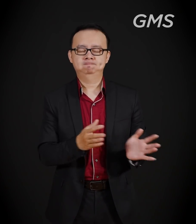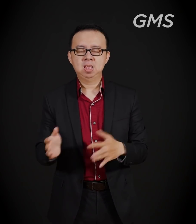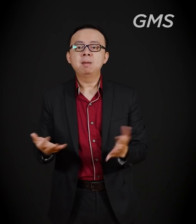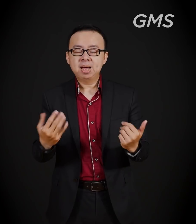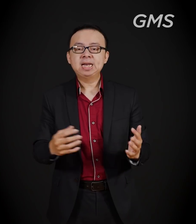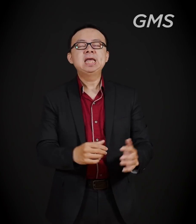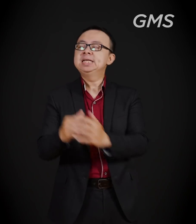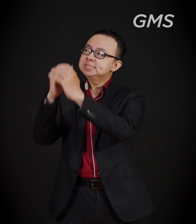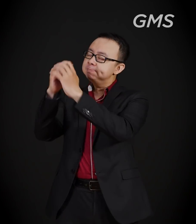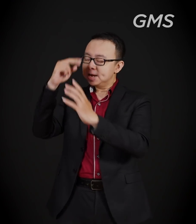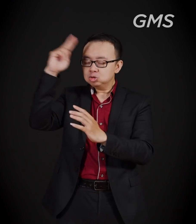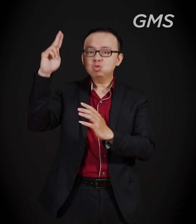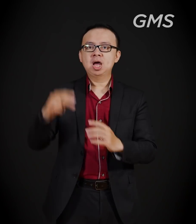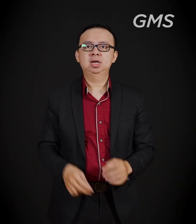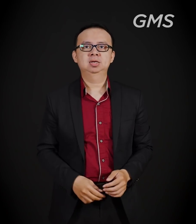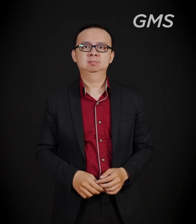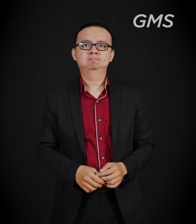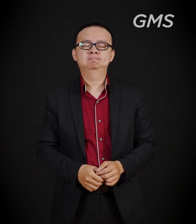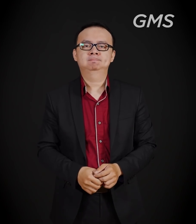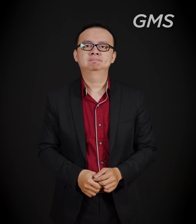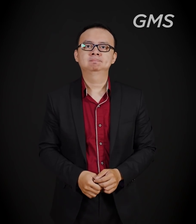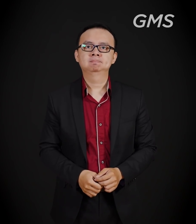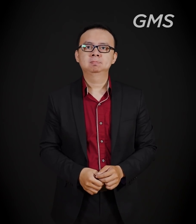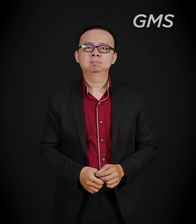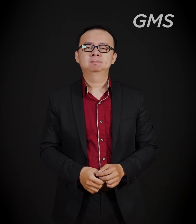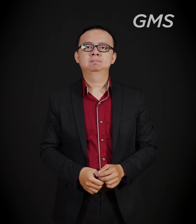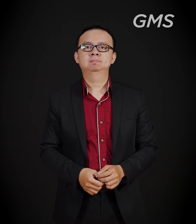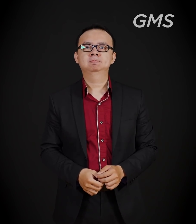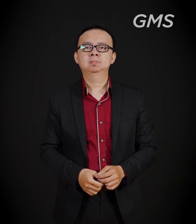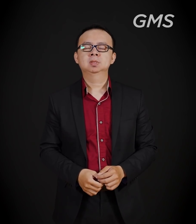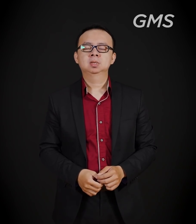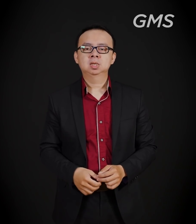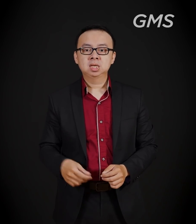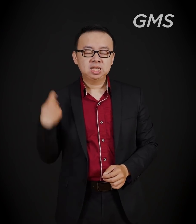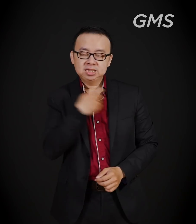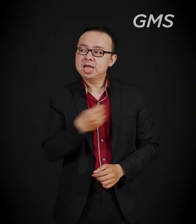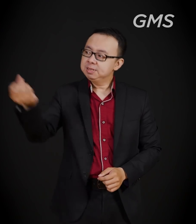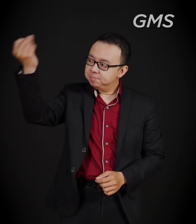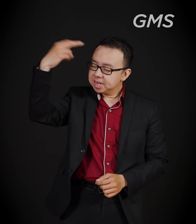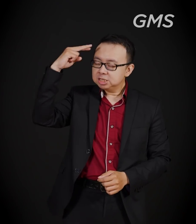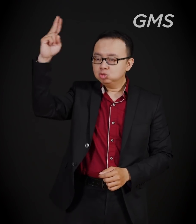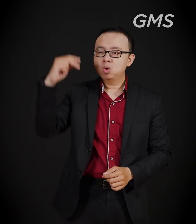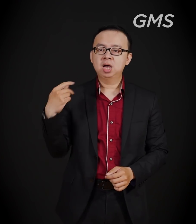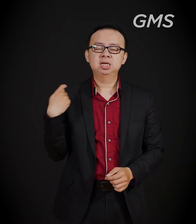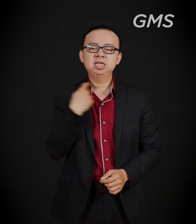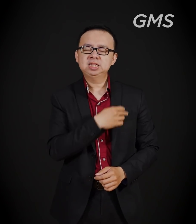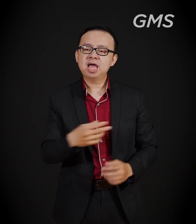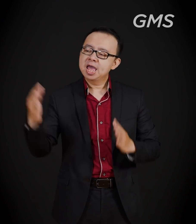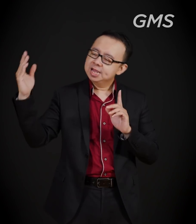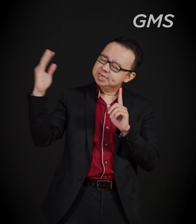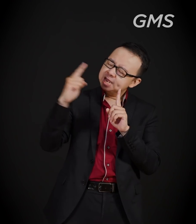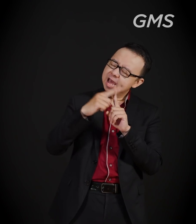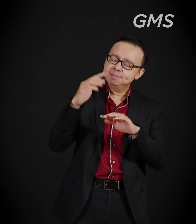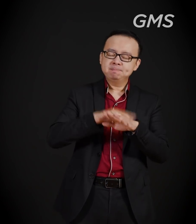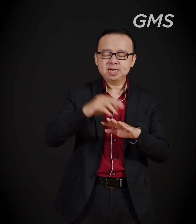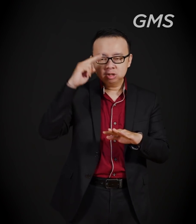akan memberi kekuatan buat kita. Yang hidup-hidup kita kok. Ya kan? Yang diberkati ya kita, yang kuat ya kita, yang makin dekat sama Tuhan